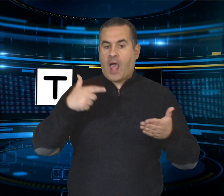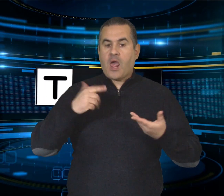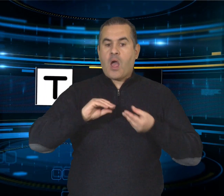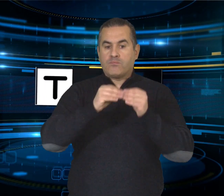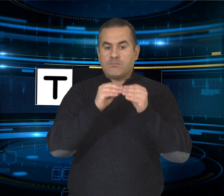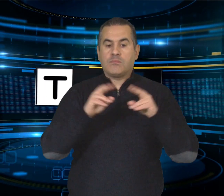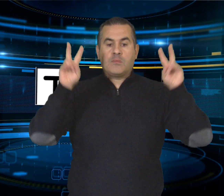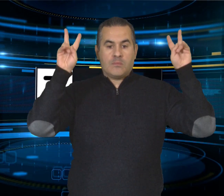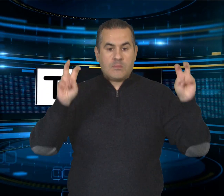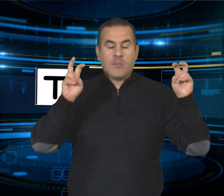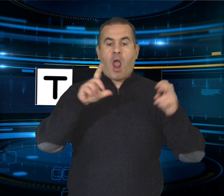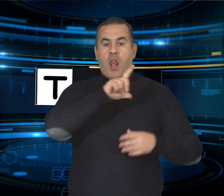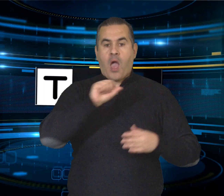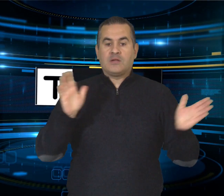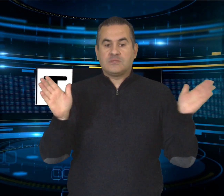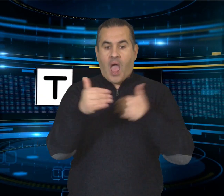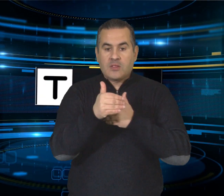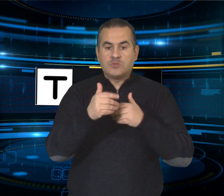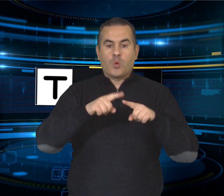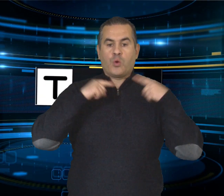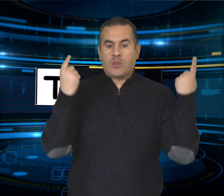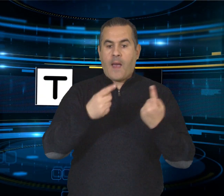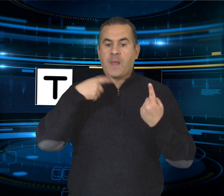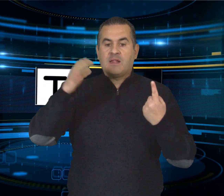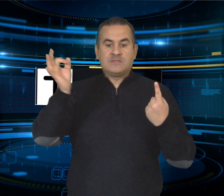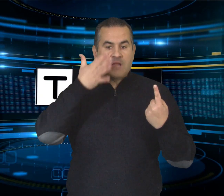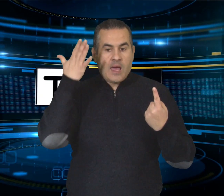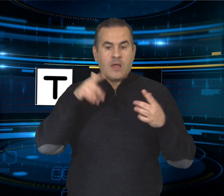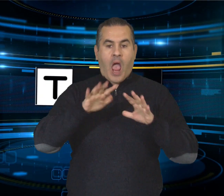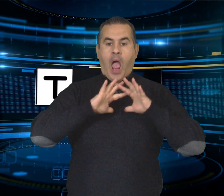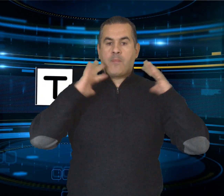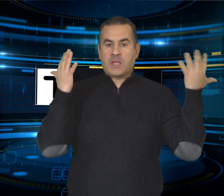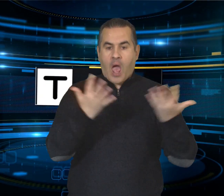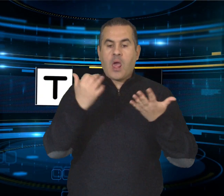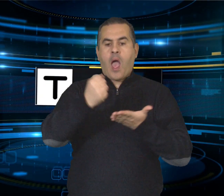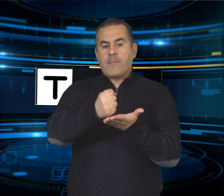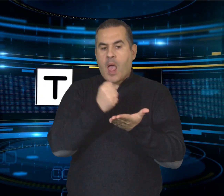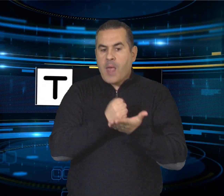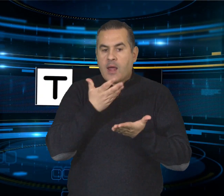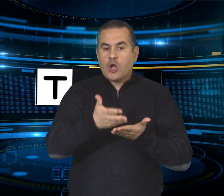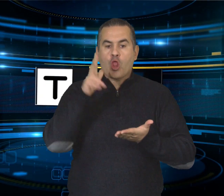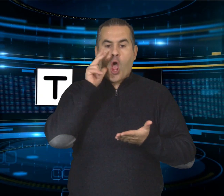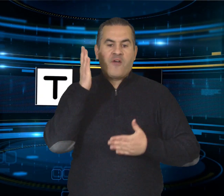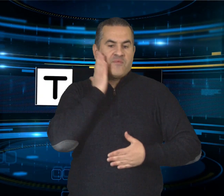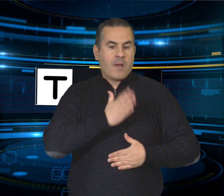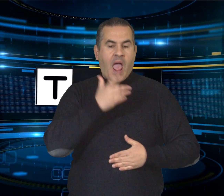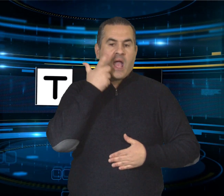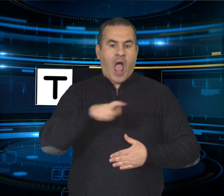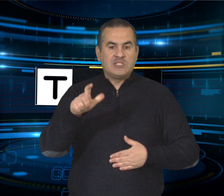positivo contro la violenza sulle donne. Silvano Caria ha descritto la genesi dell'opera e la volontà di lanciare un messaggio di tranquillità